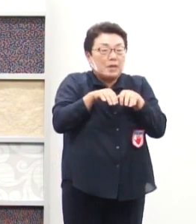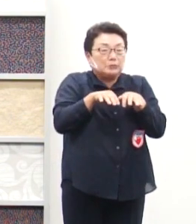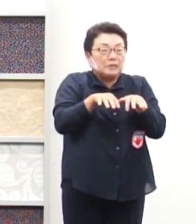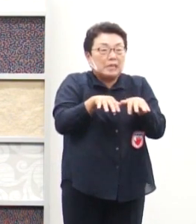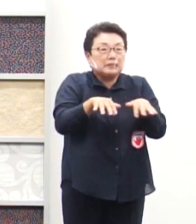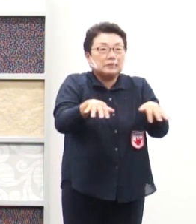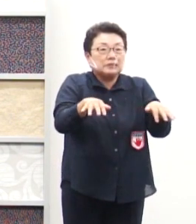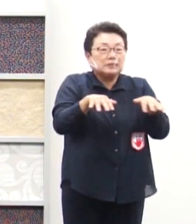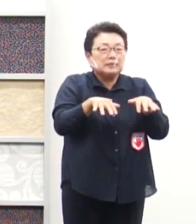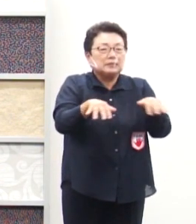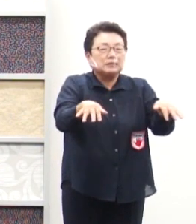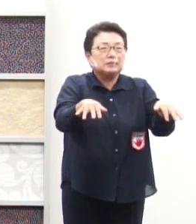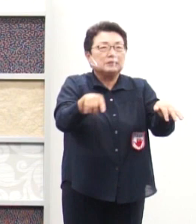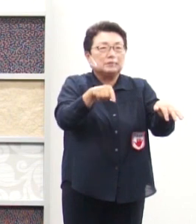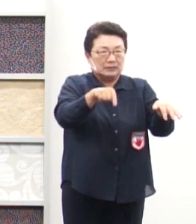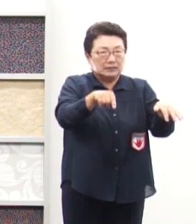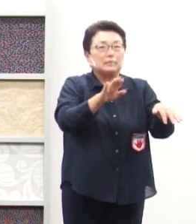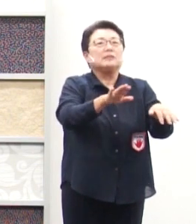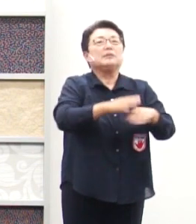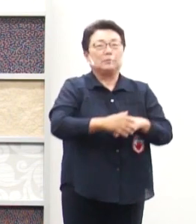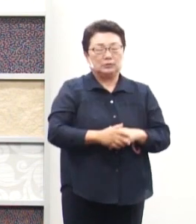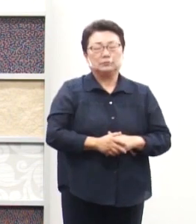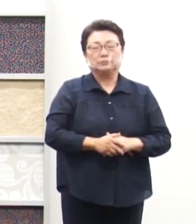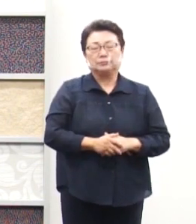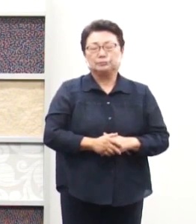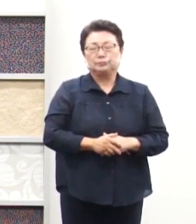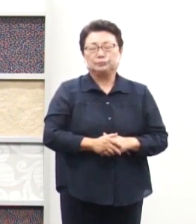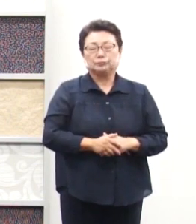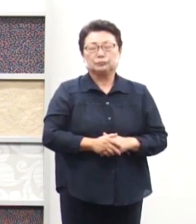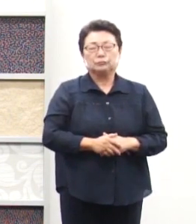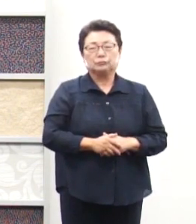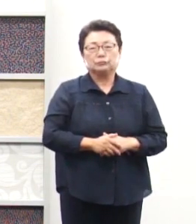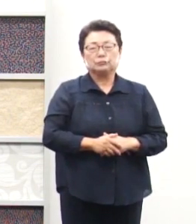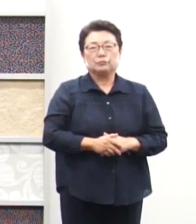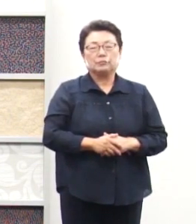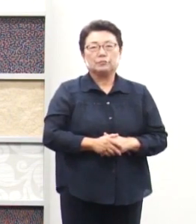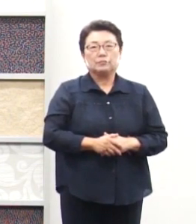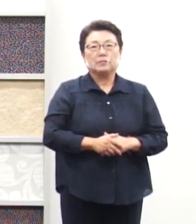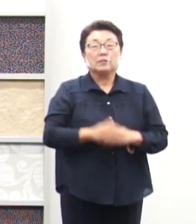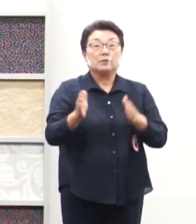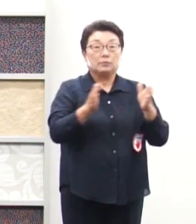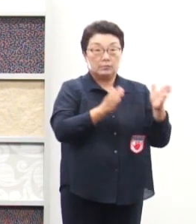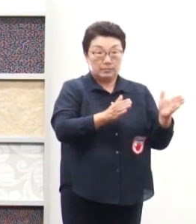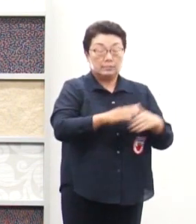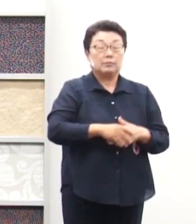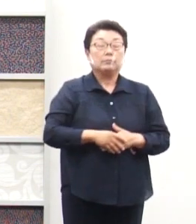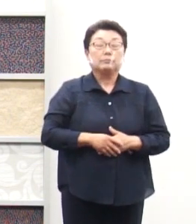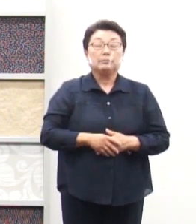の大きな要因になっているんだろうと考えております。それでは